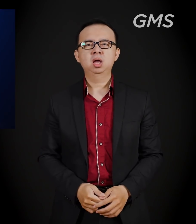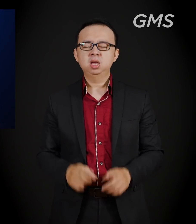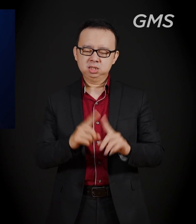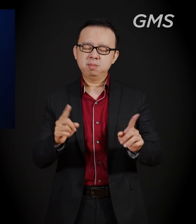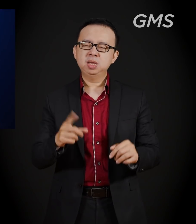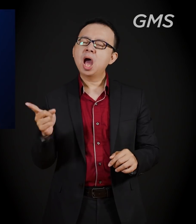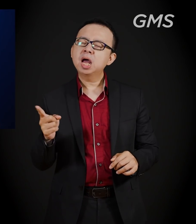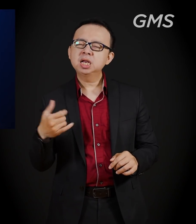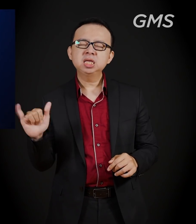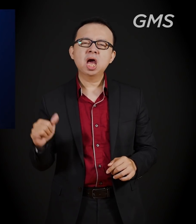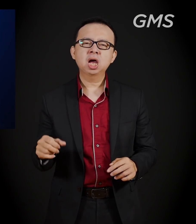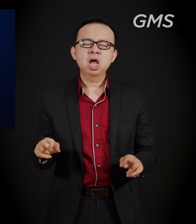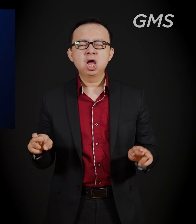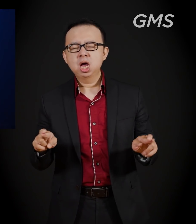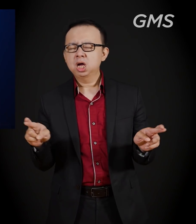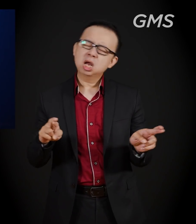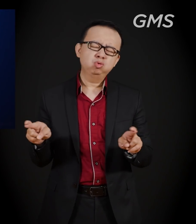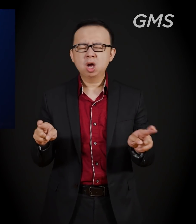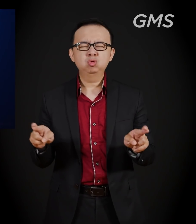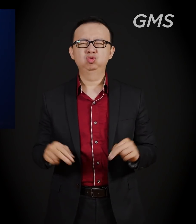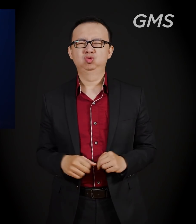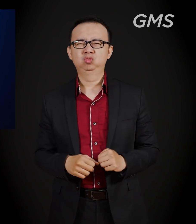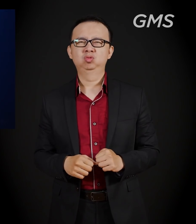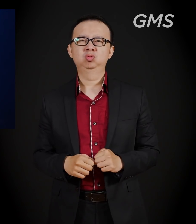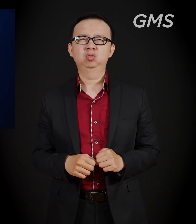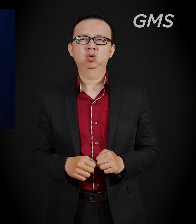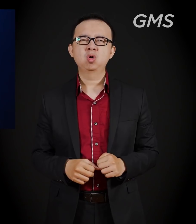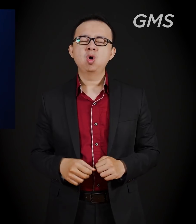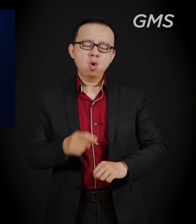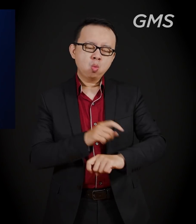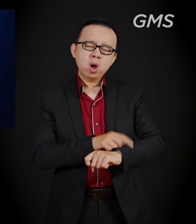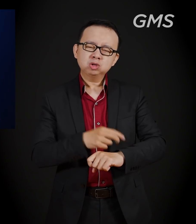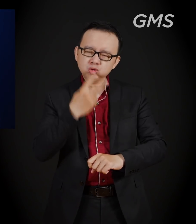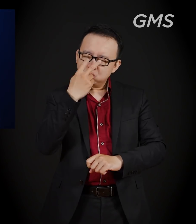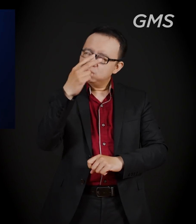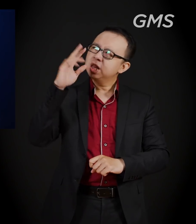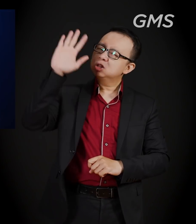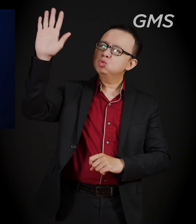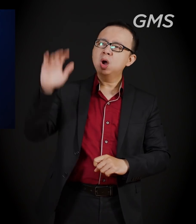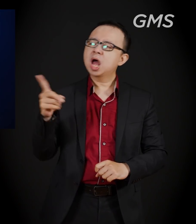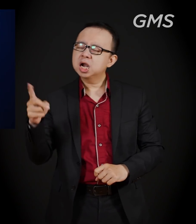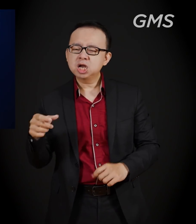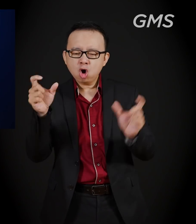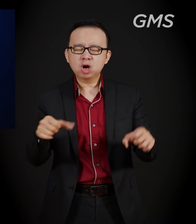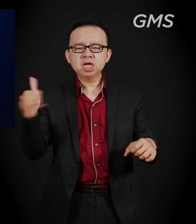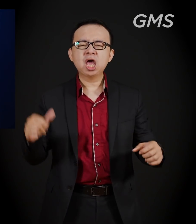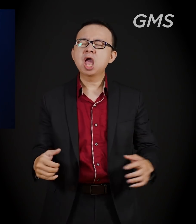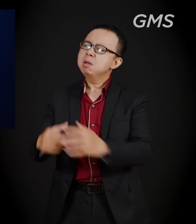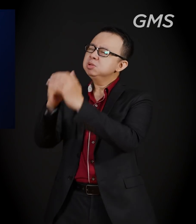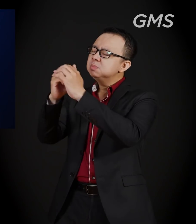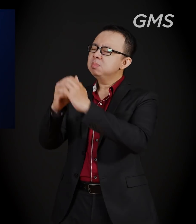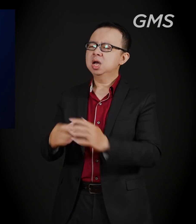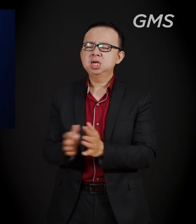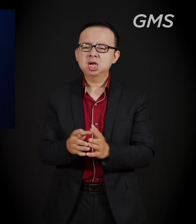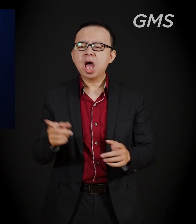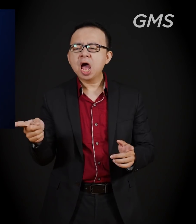Tapi ada yang ragu-ragu. Itu dia persoalannya. Iya kan? Ketika melihat dia, mereka menyembahnya. Tetapi beberapa orang